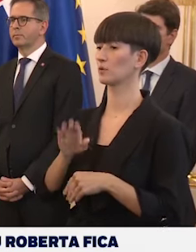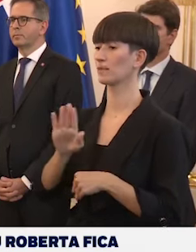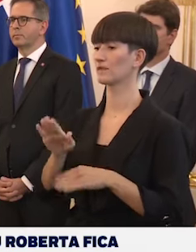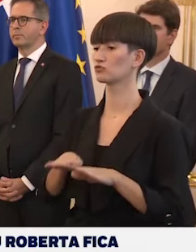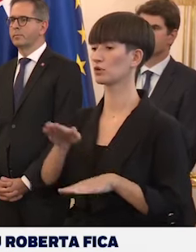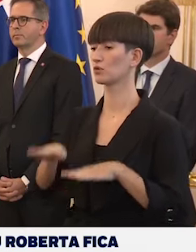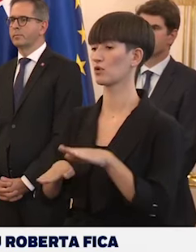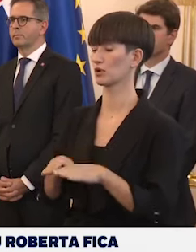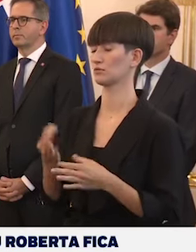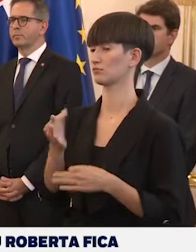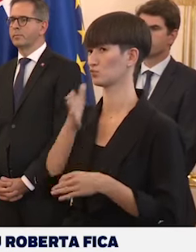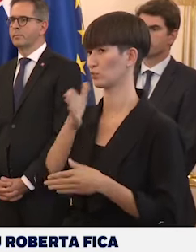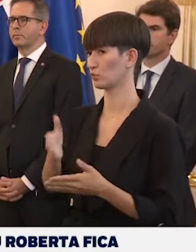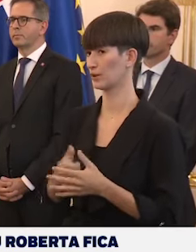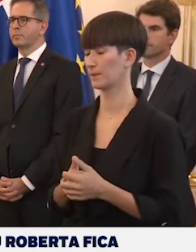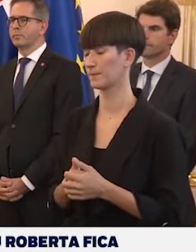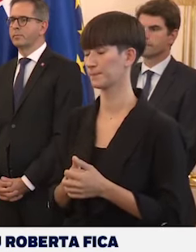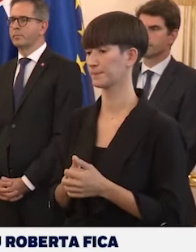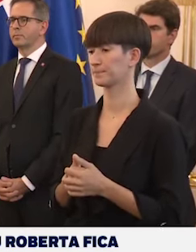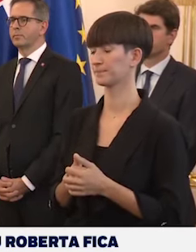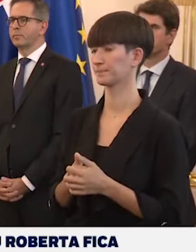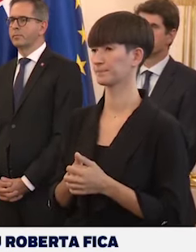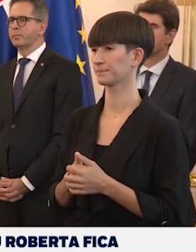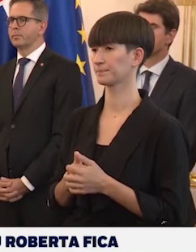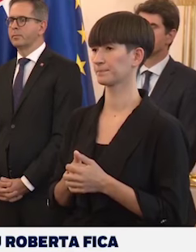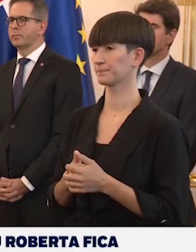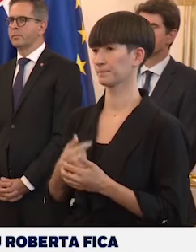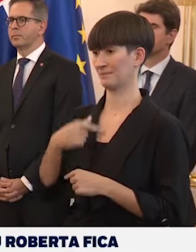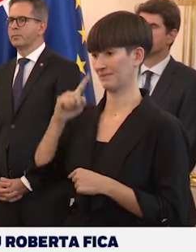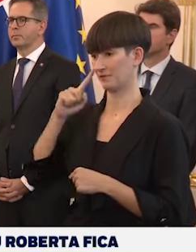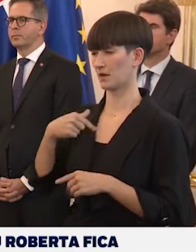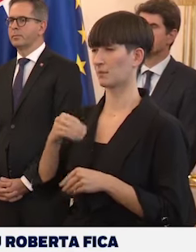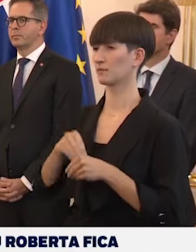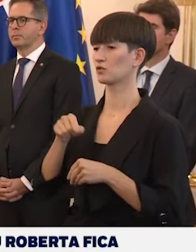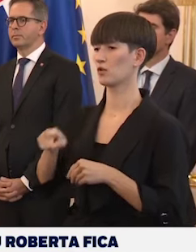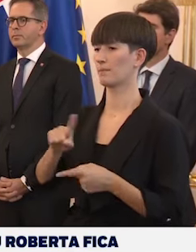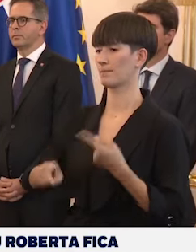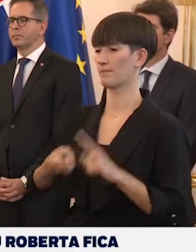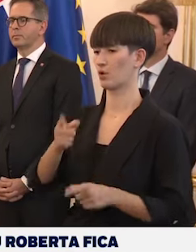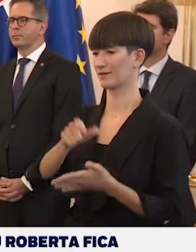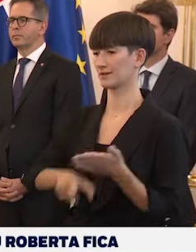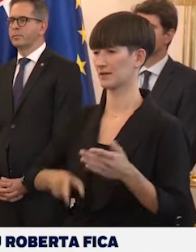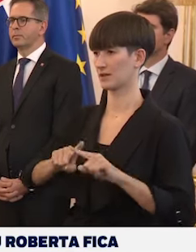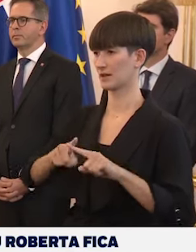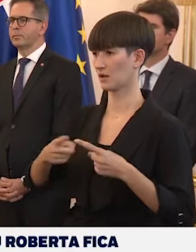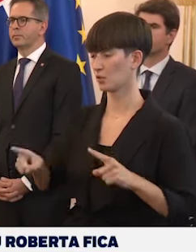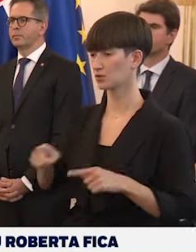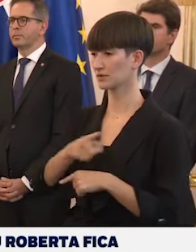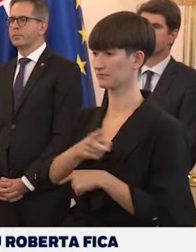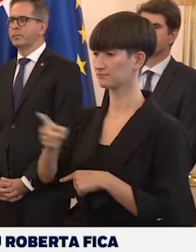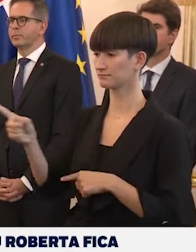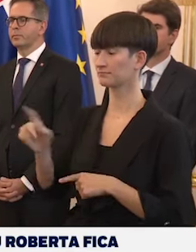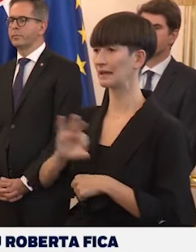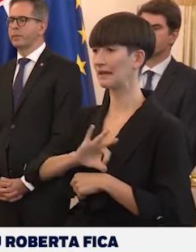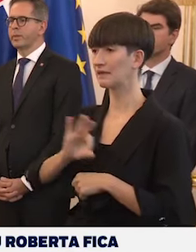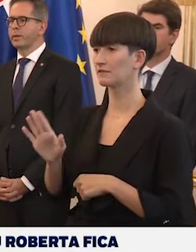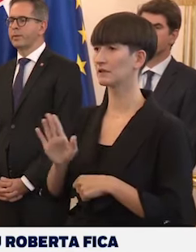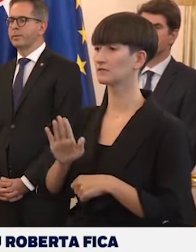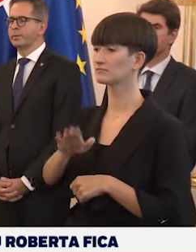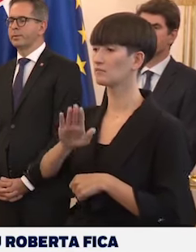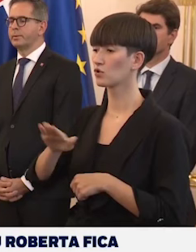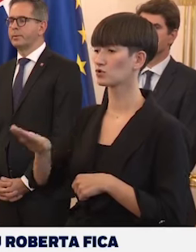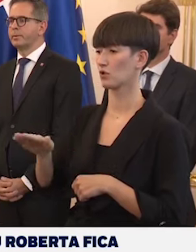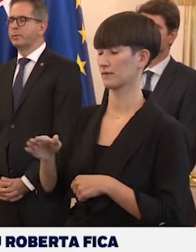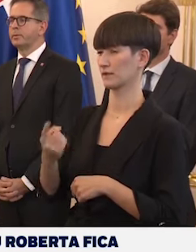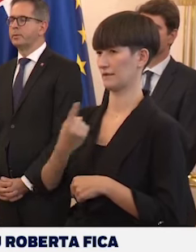napíšete. Nepochybujem o tom, že ako predstavitelia politických strán dokážete osloviť a reprezentovať svojich